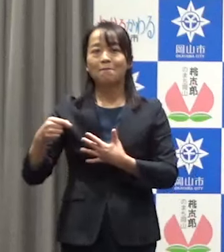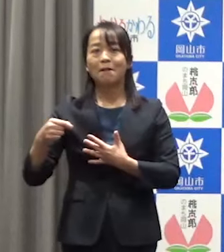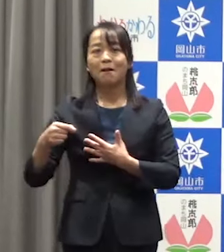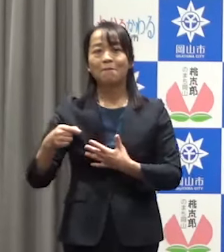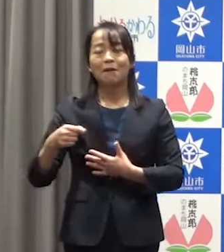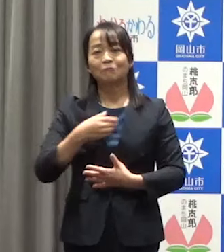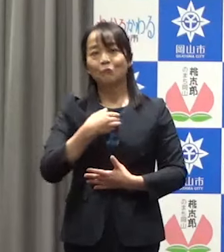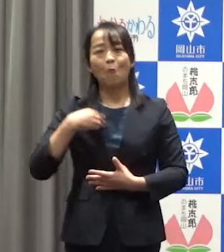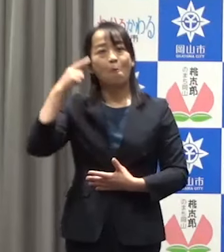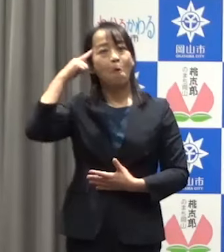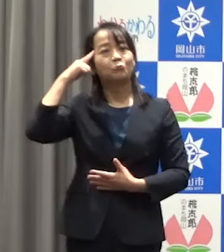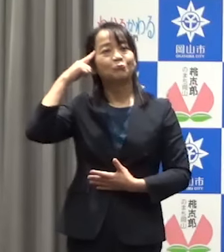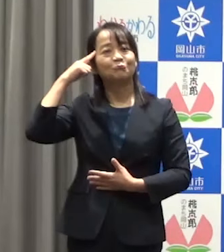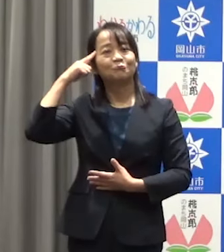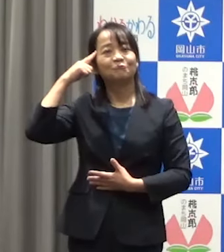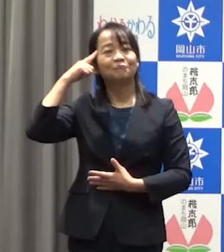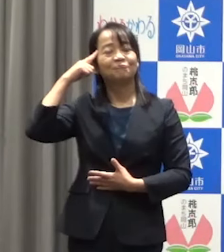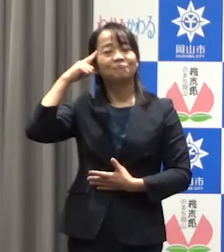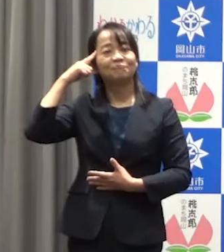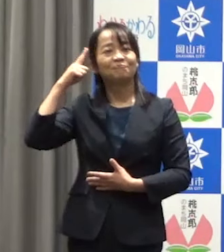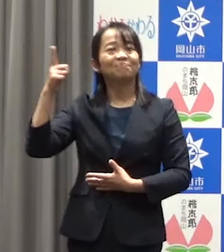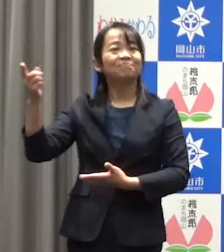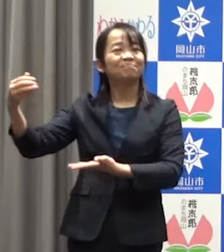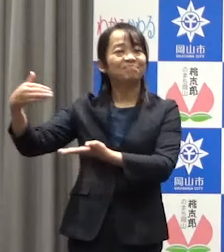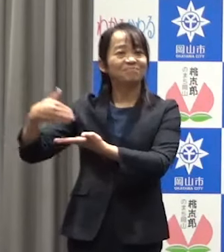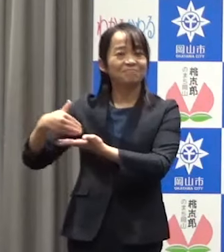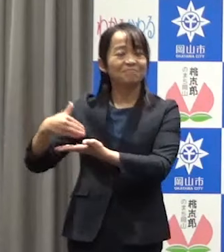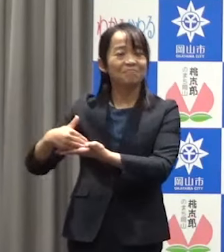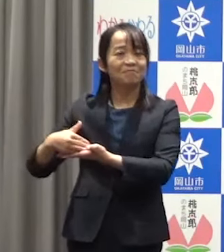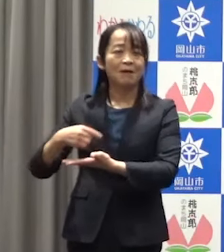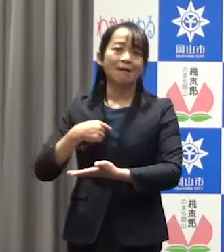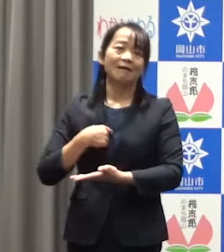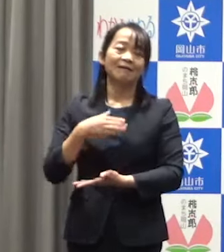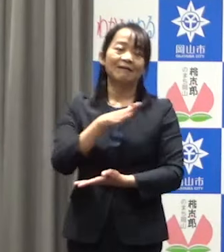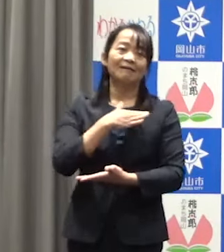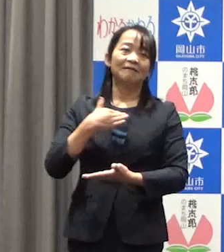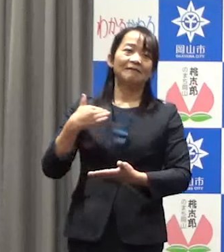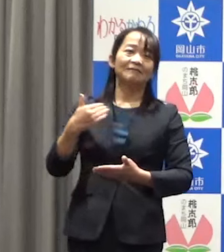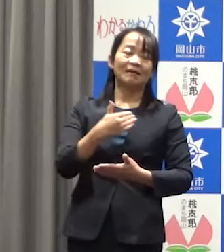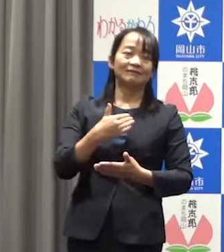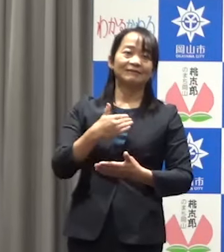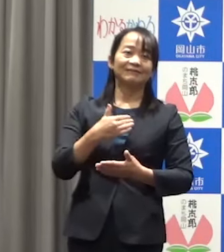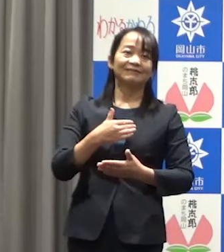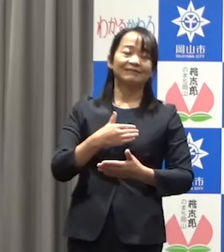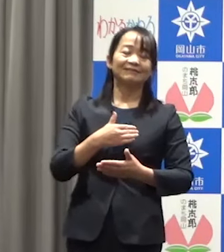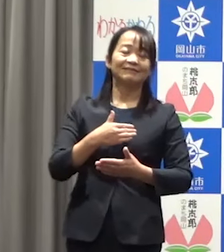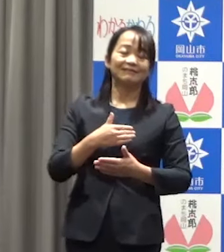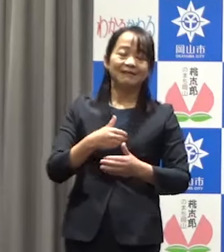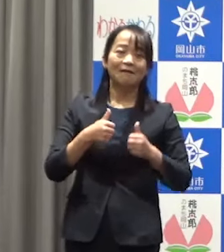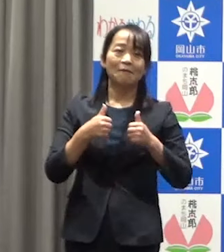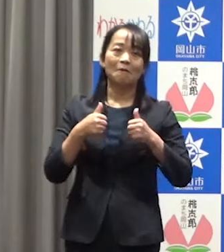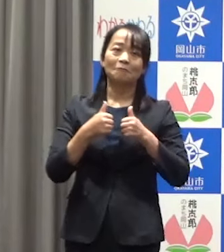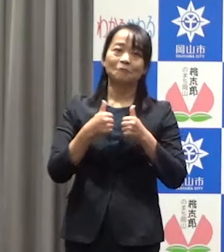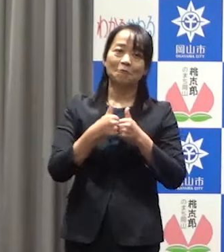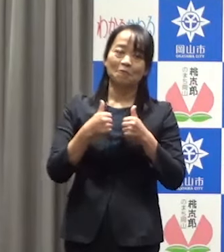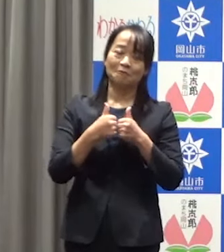我々も中で少し検討させていただいたんですが、このチャンピオンメイヤー